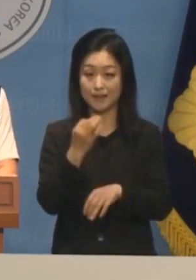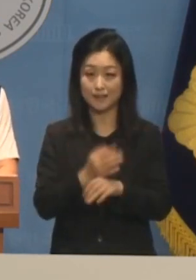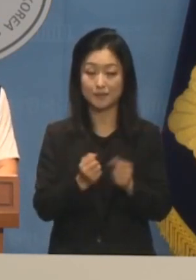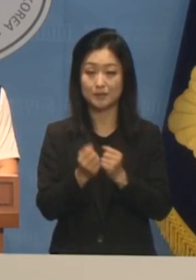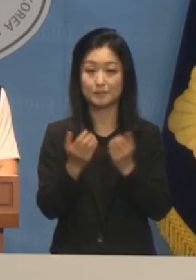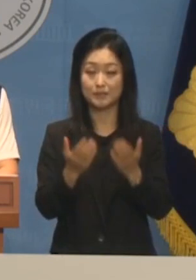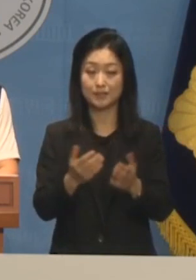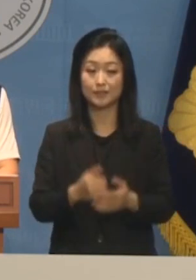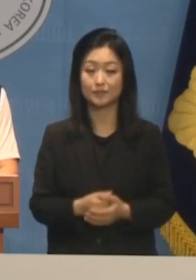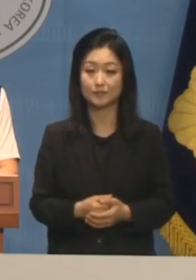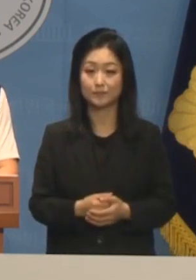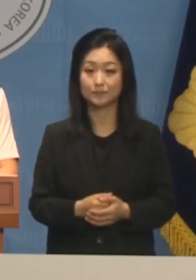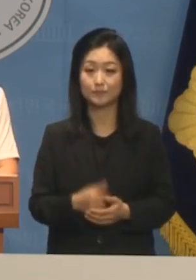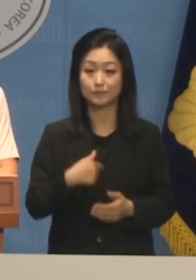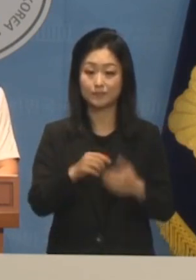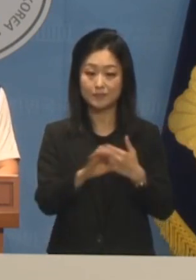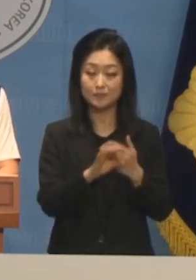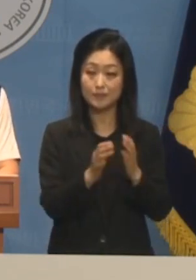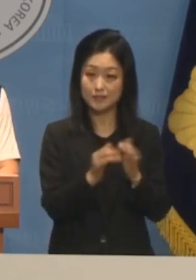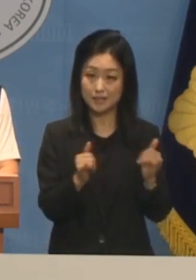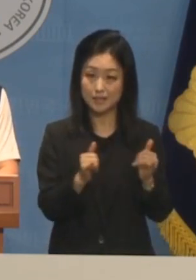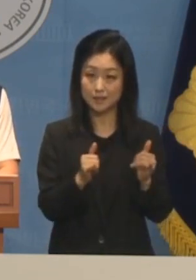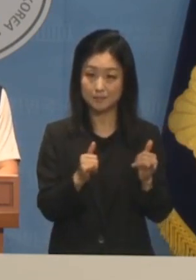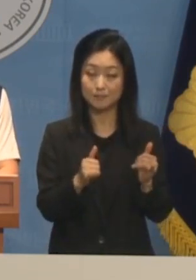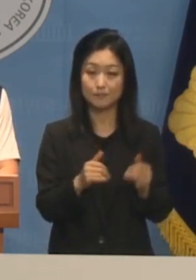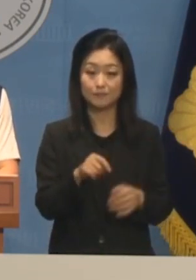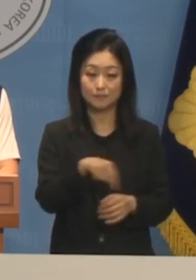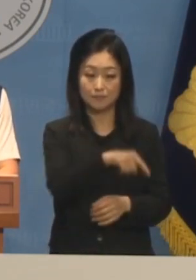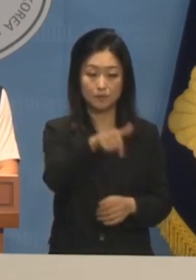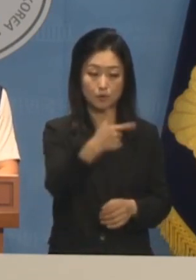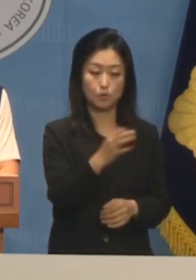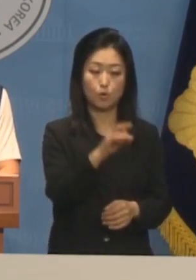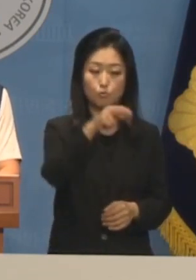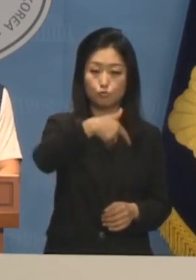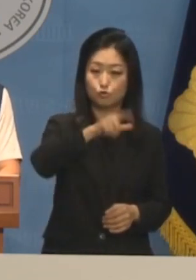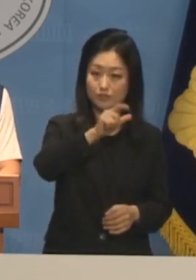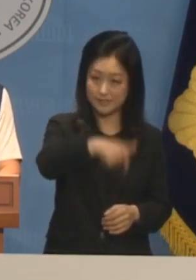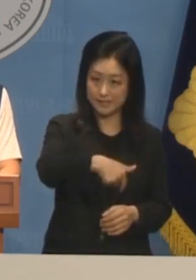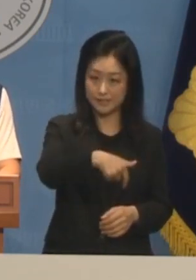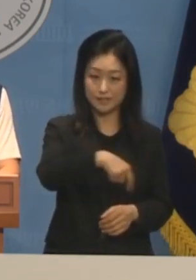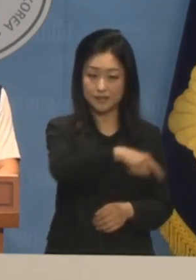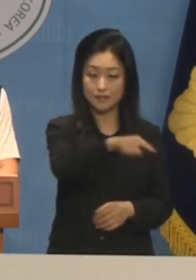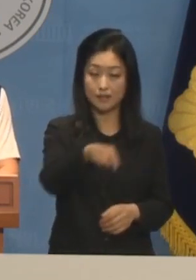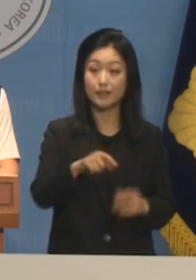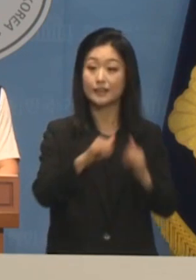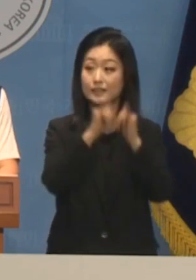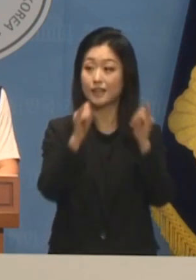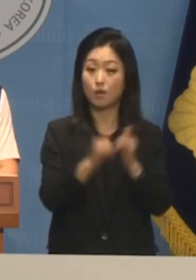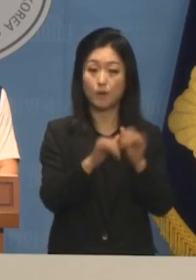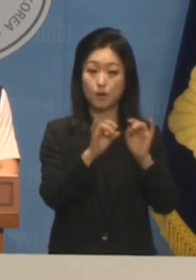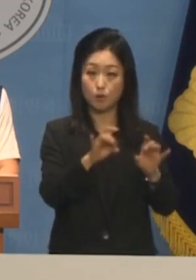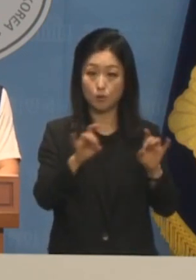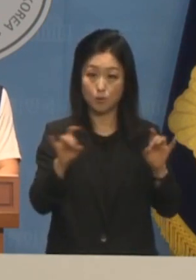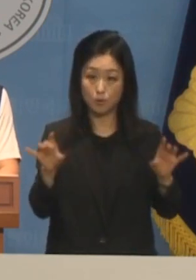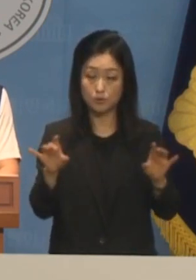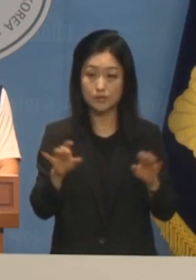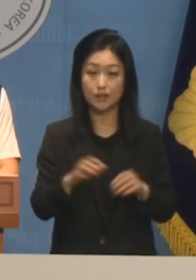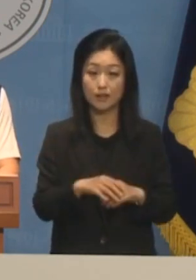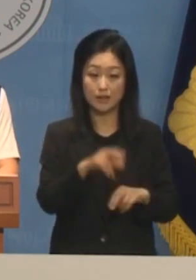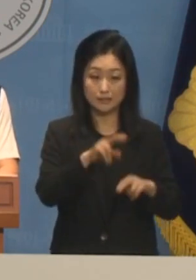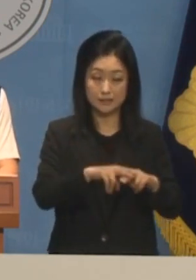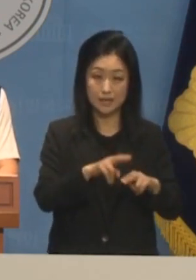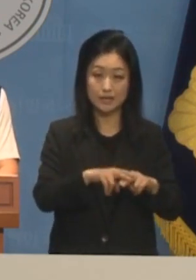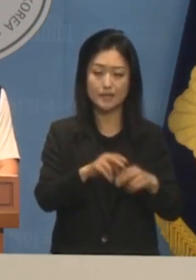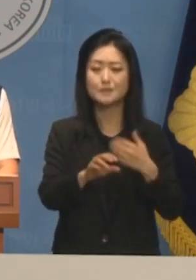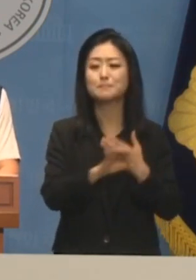하겠습니다. 공공부문 비정규직 무계약직 또는 공무직이라고 불리는 노동자들은 우리 사회 곳곳에 유령시문으로 일하고 있습니다.